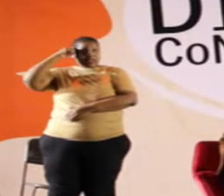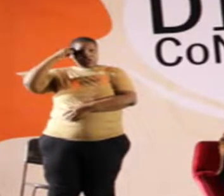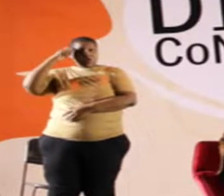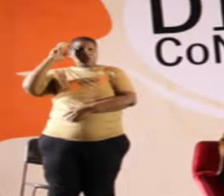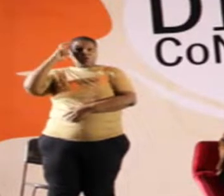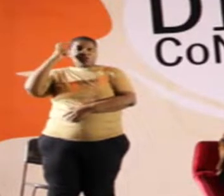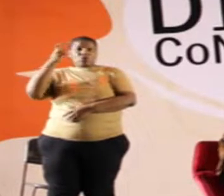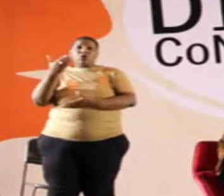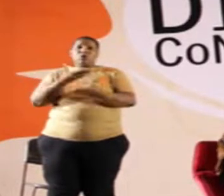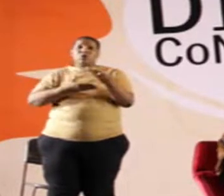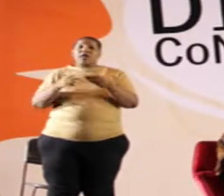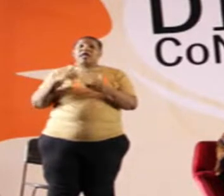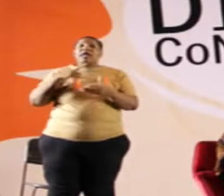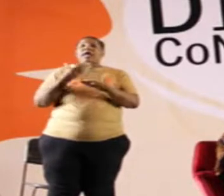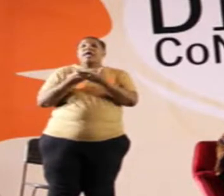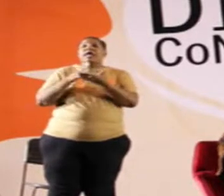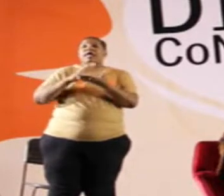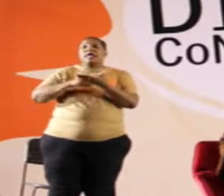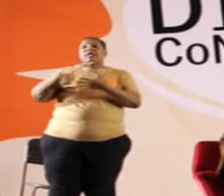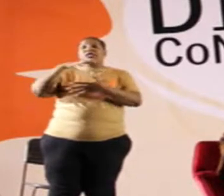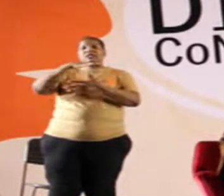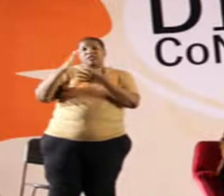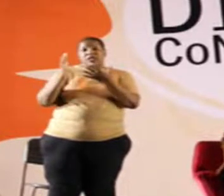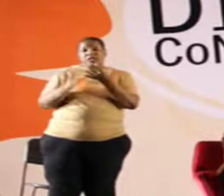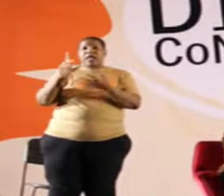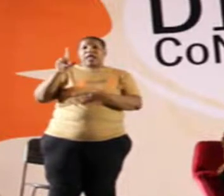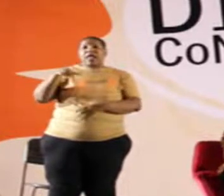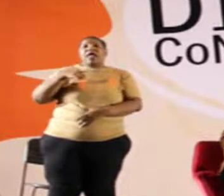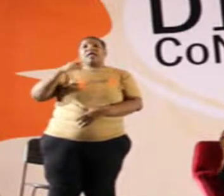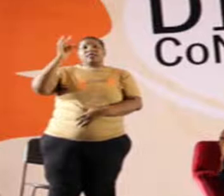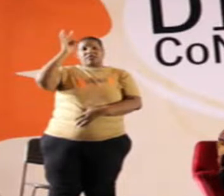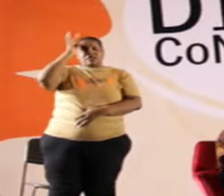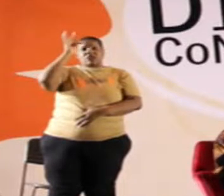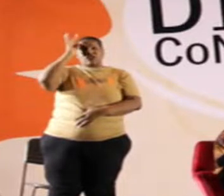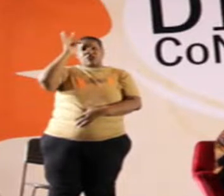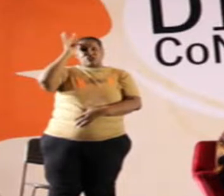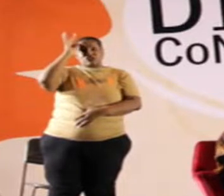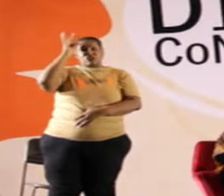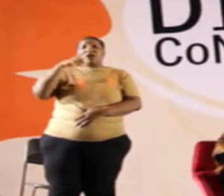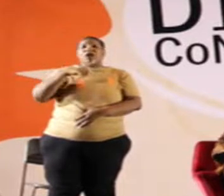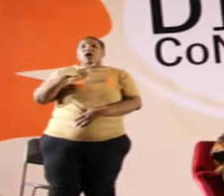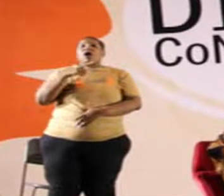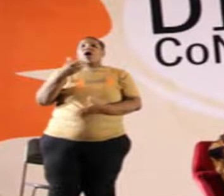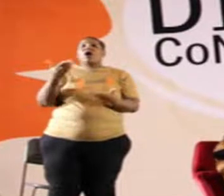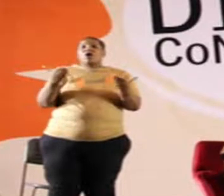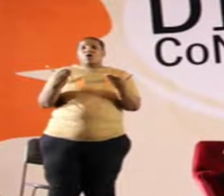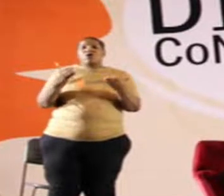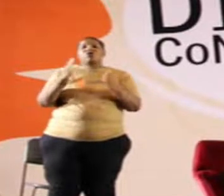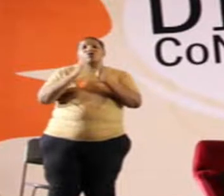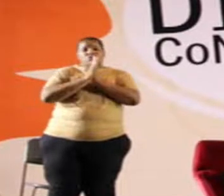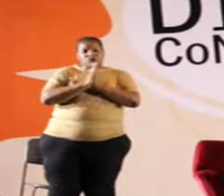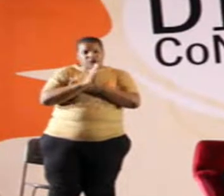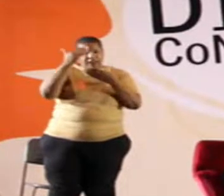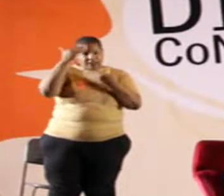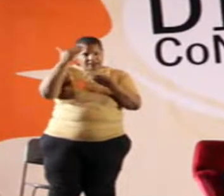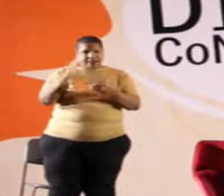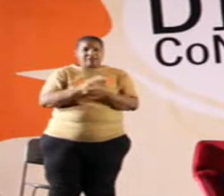quem fará a tradução para a língua brasileira de sinais será Tatiana Elizabeth, a quem também